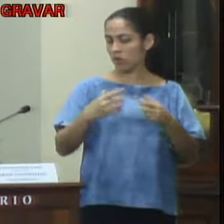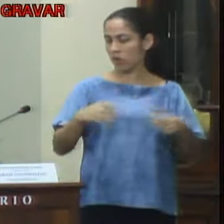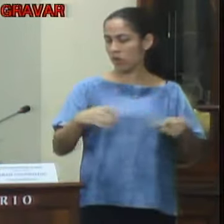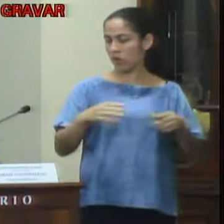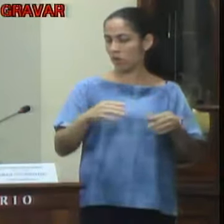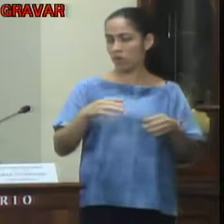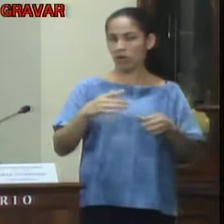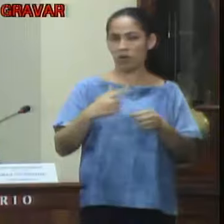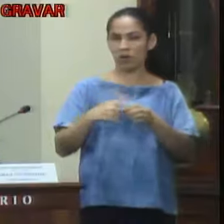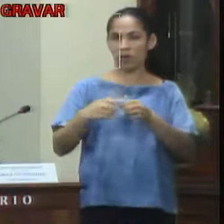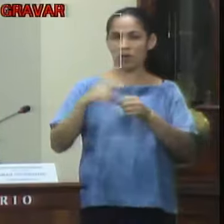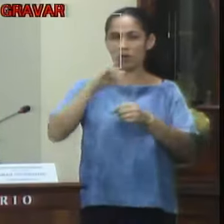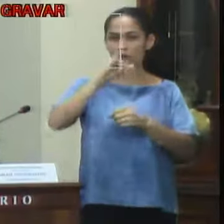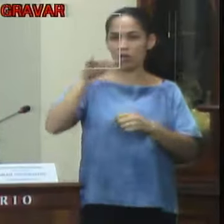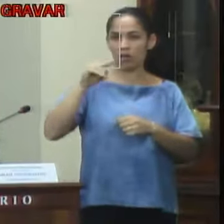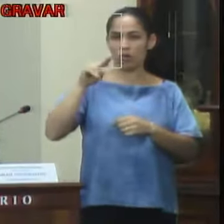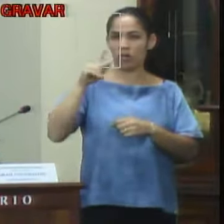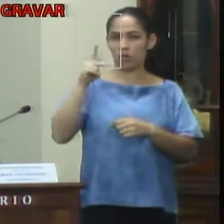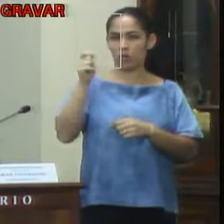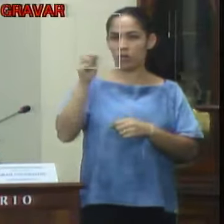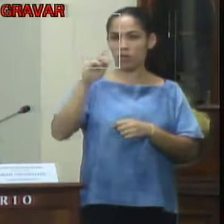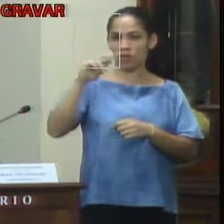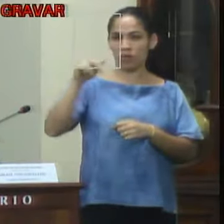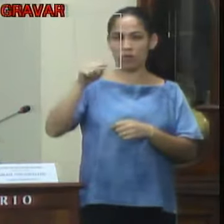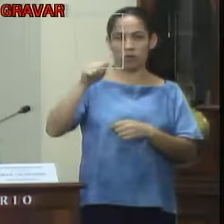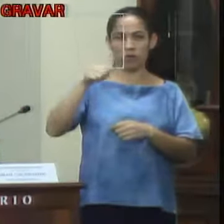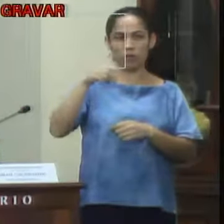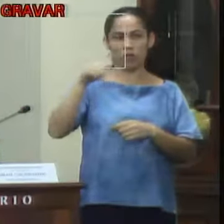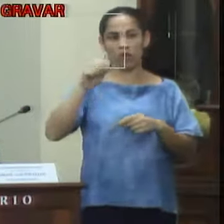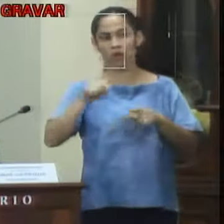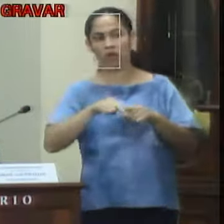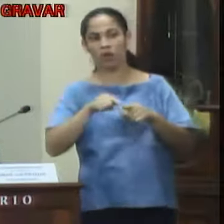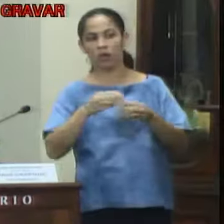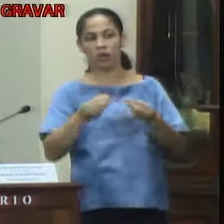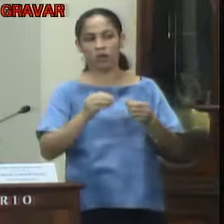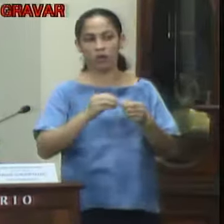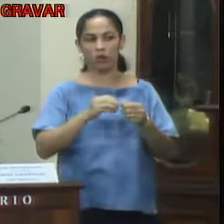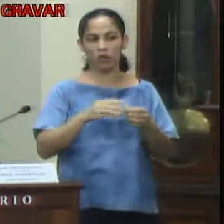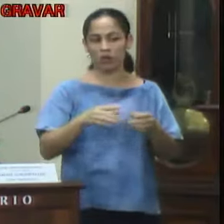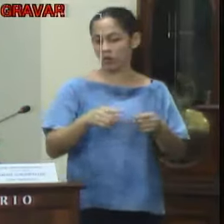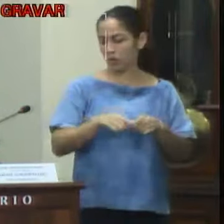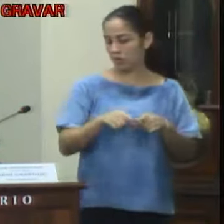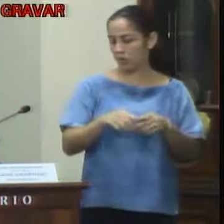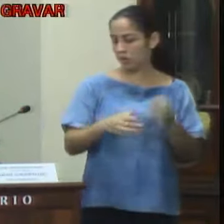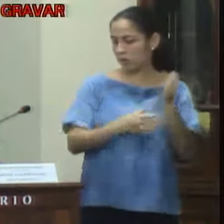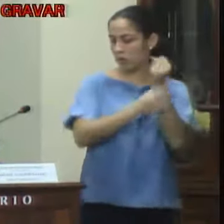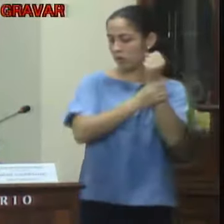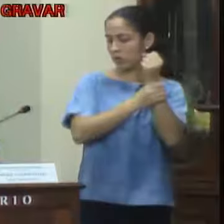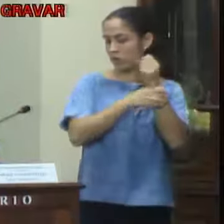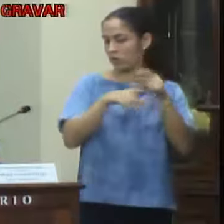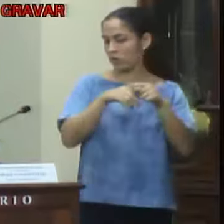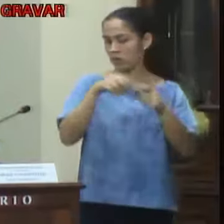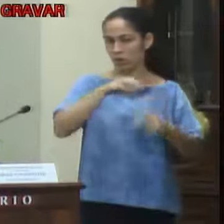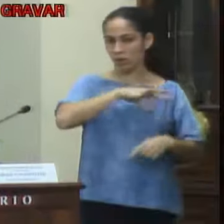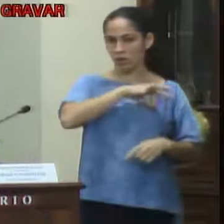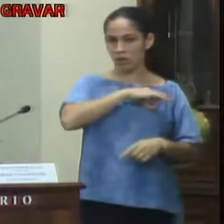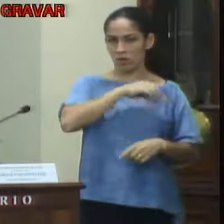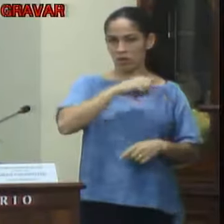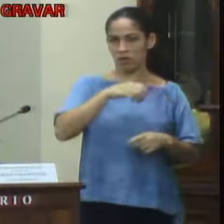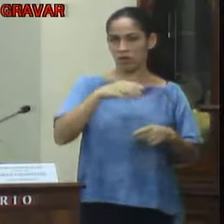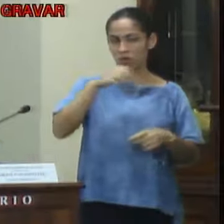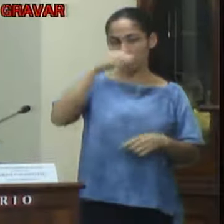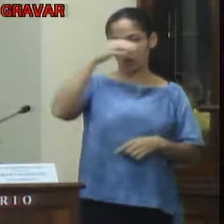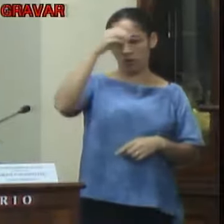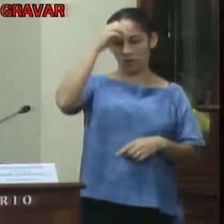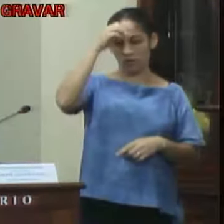Barão de Paranã, que vem sendo alvo de polêmica quanto ao seu uso. Nota-se que, por medida de segurança, a Polícia Militar do Distrito, juntamente